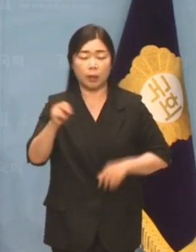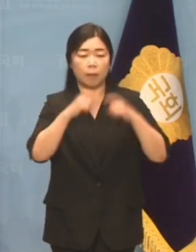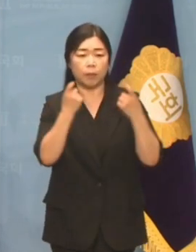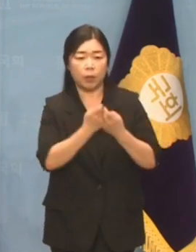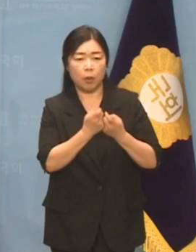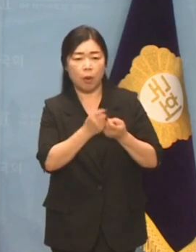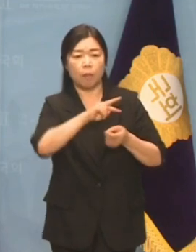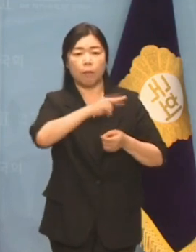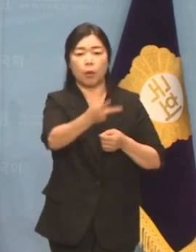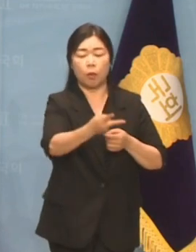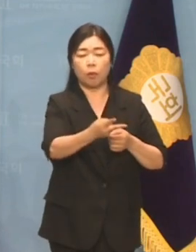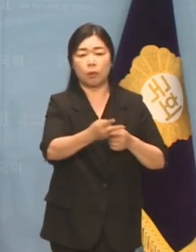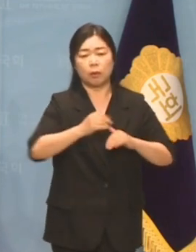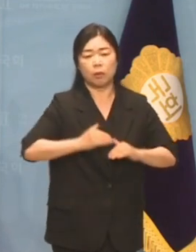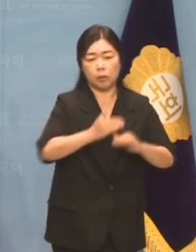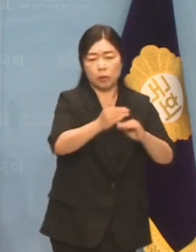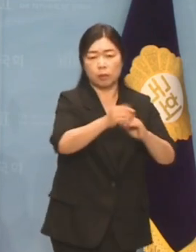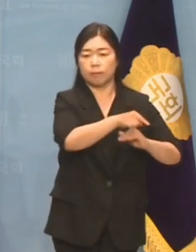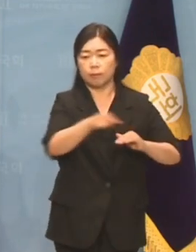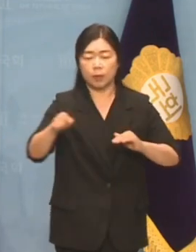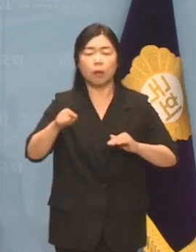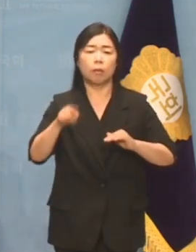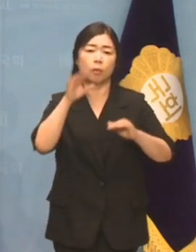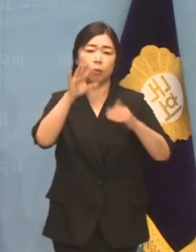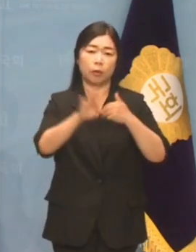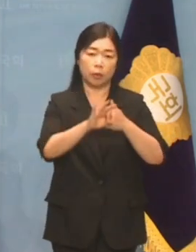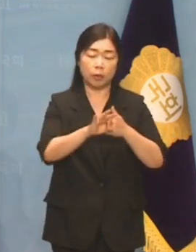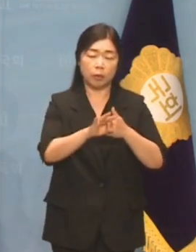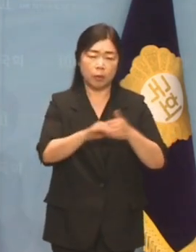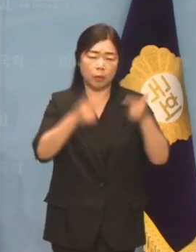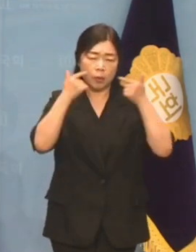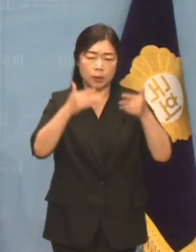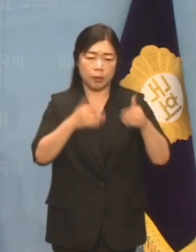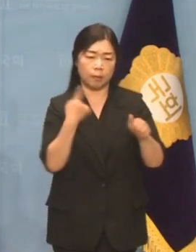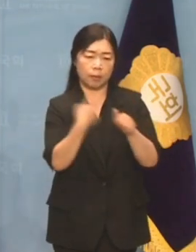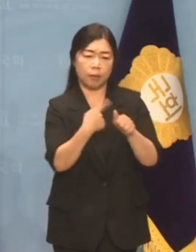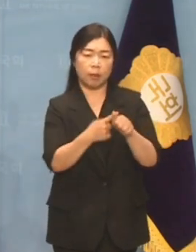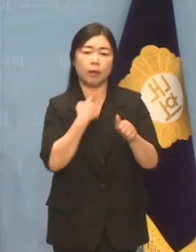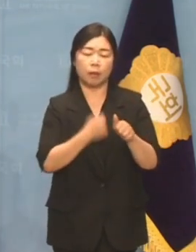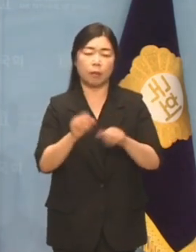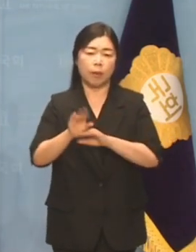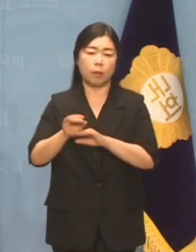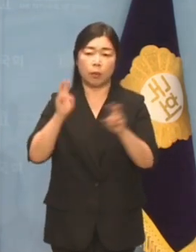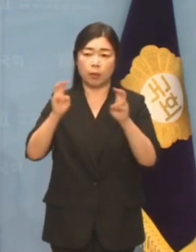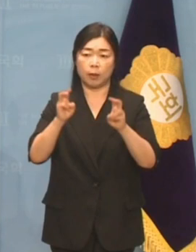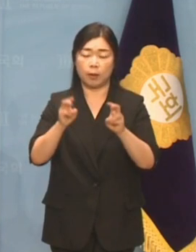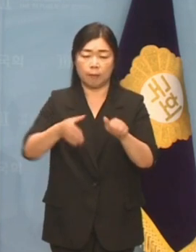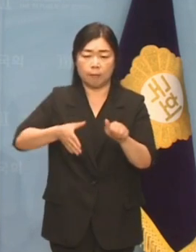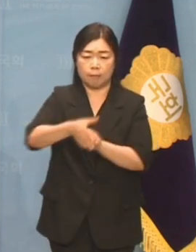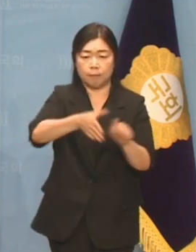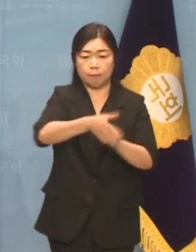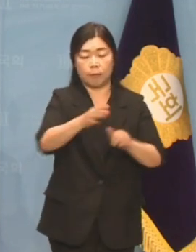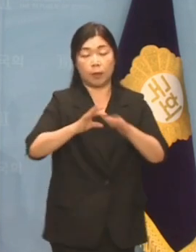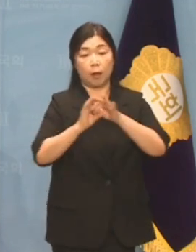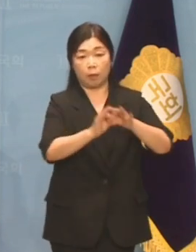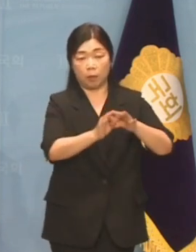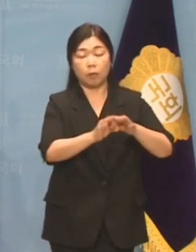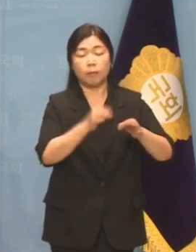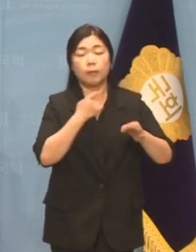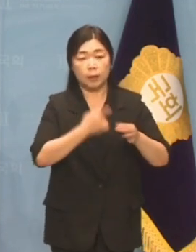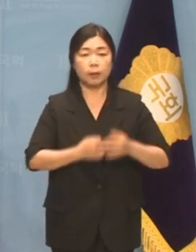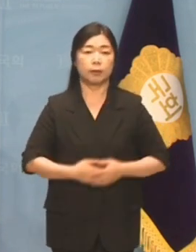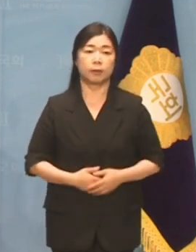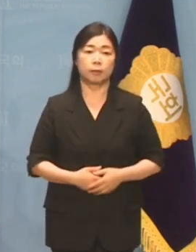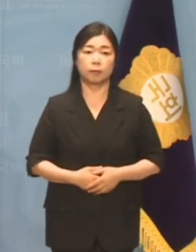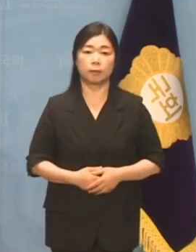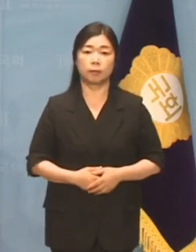정도로 비판적 언론에 재갈을 물리는 일에 열중해왔습니다. 수신료 분리 고지를